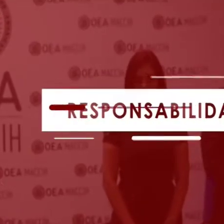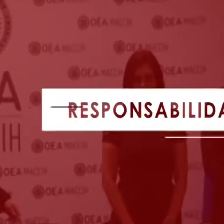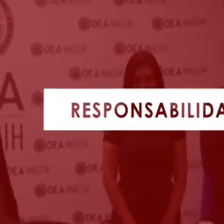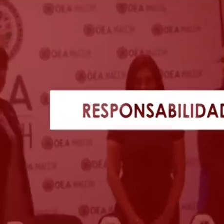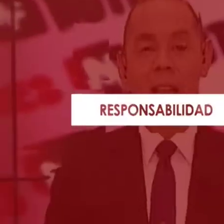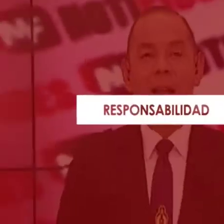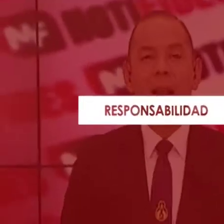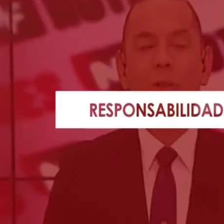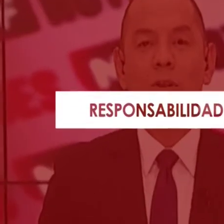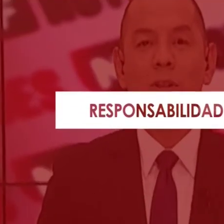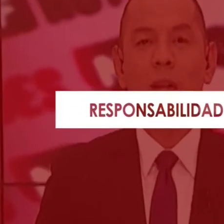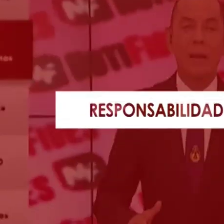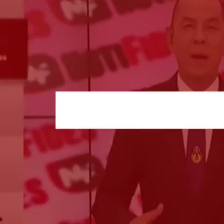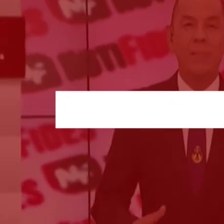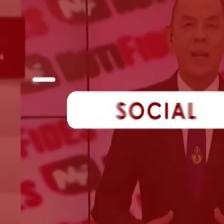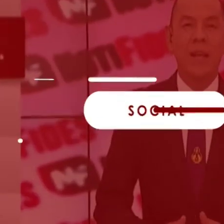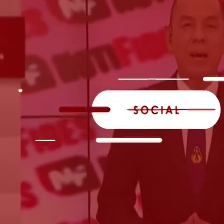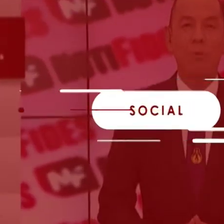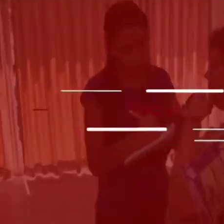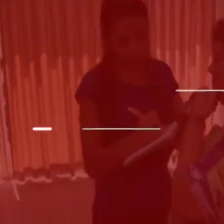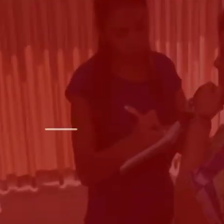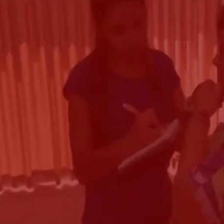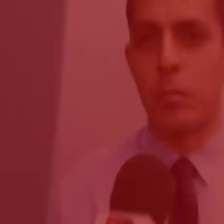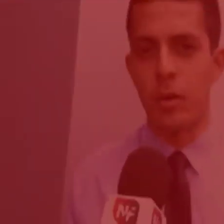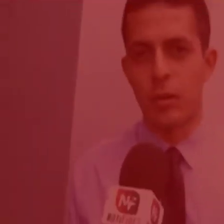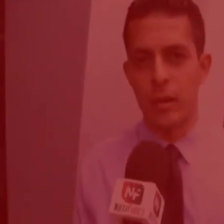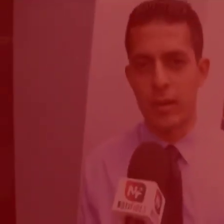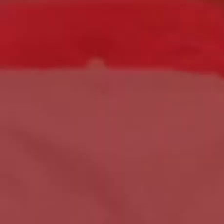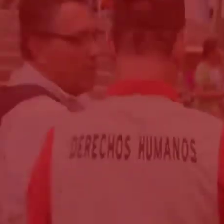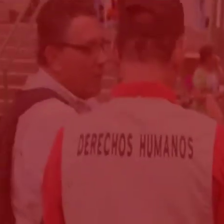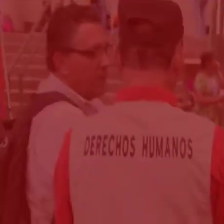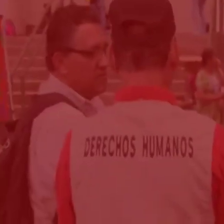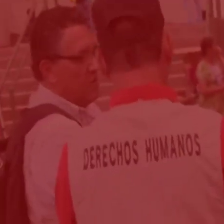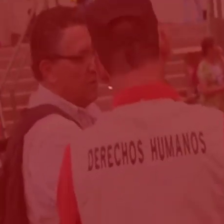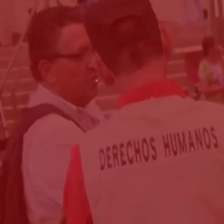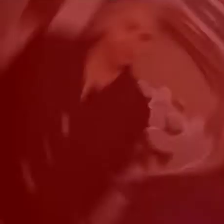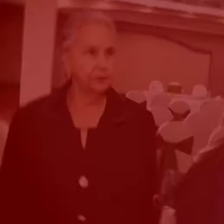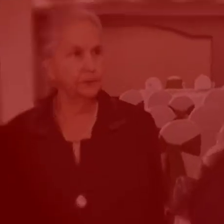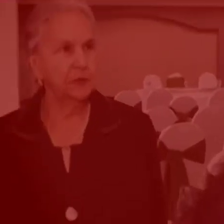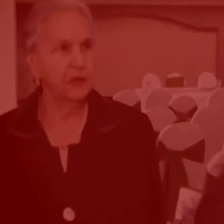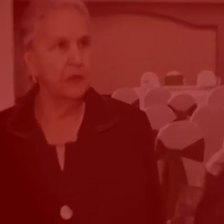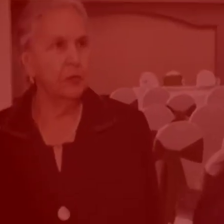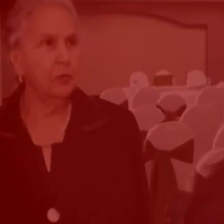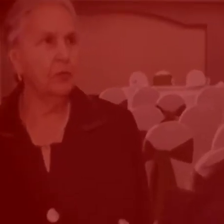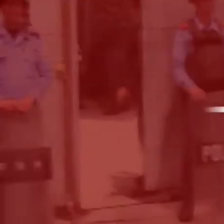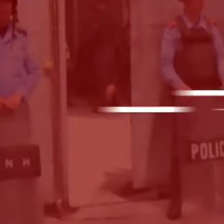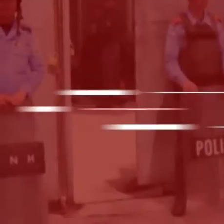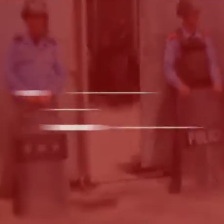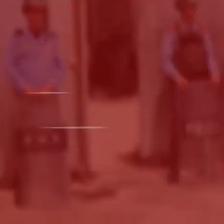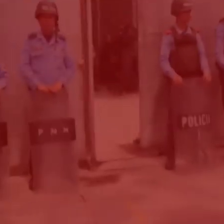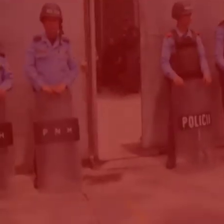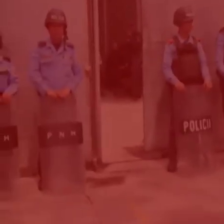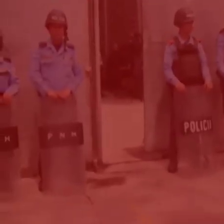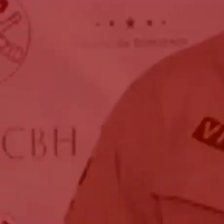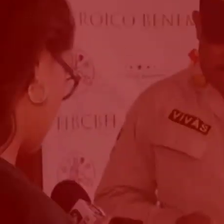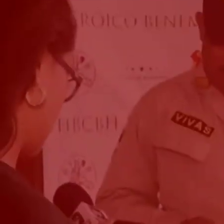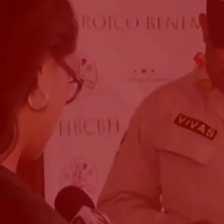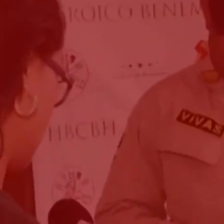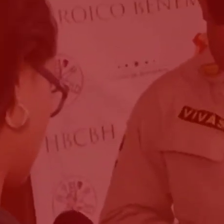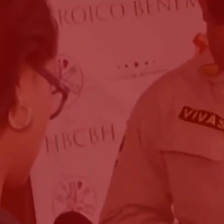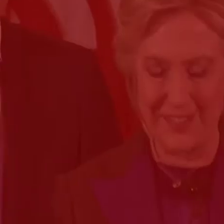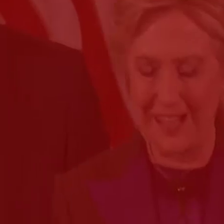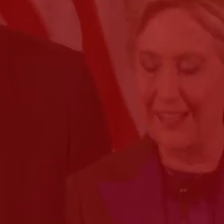como parte de la responsabilidad social de notifique a continuación les presentamos un resumen de las noticias